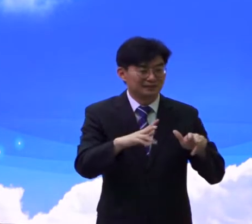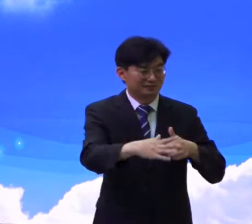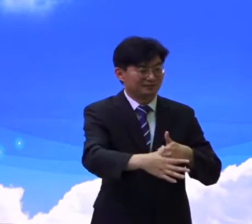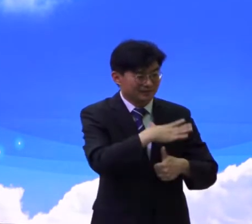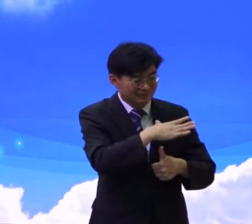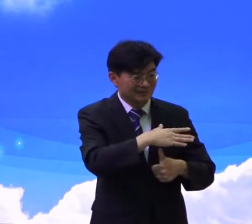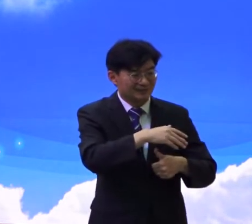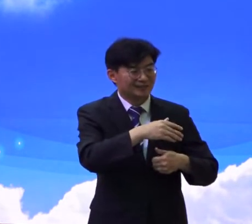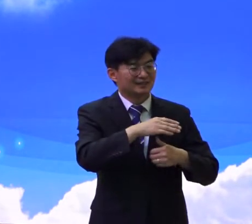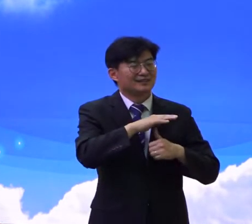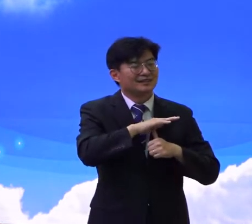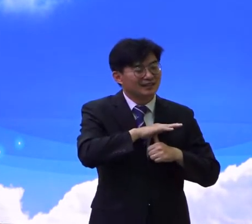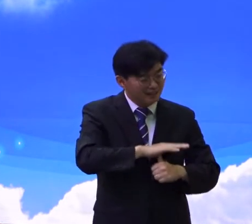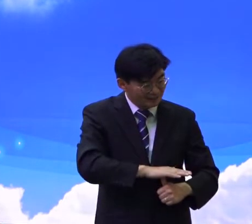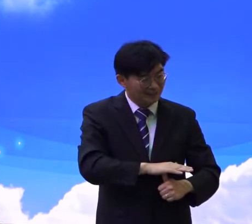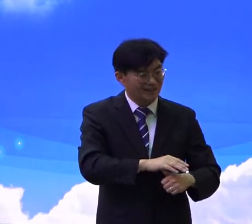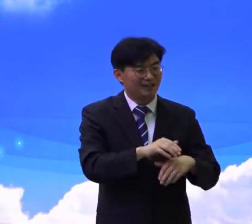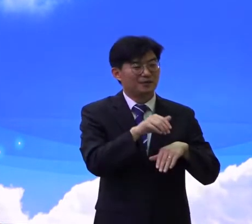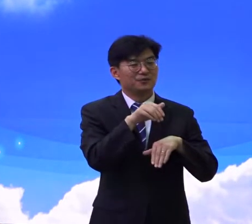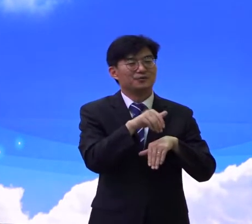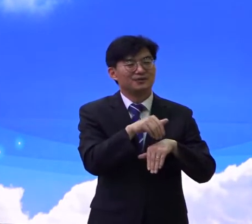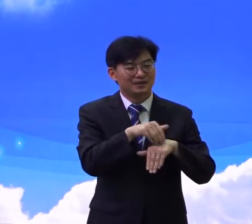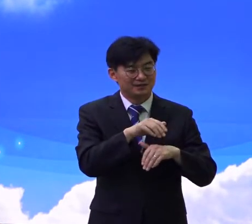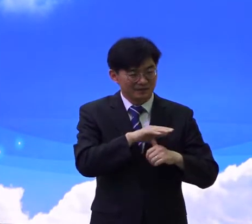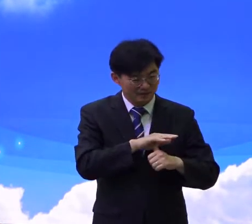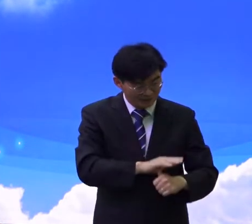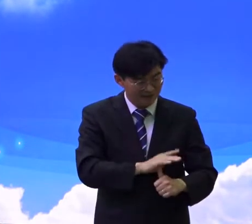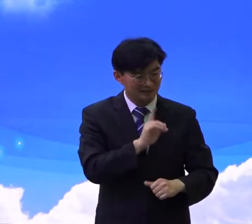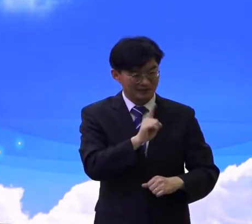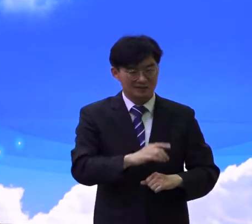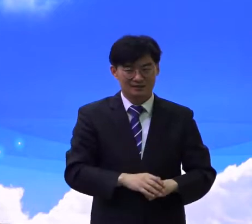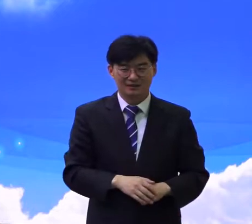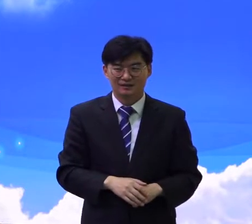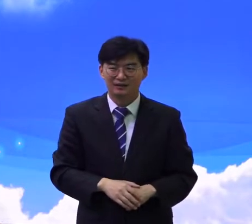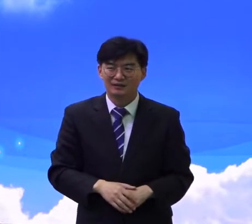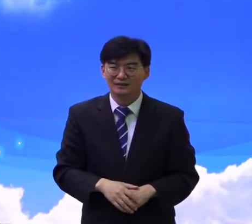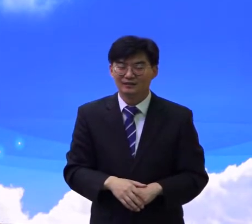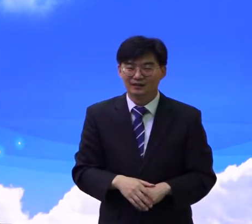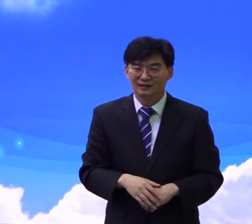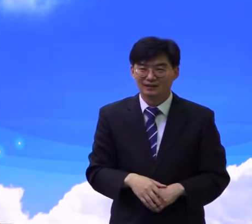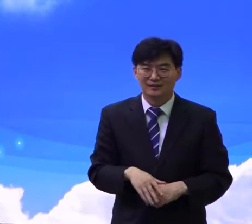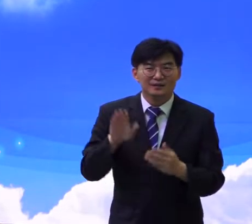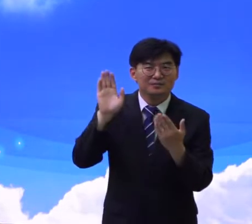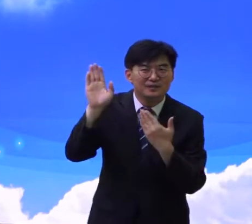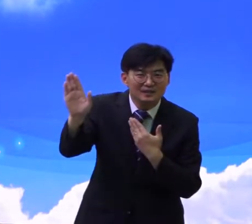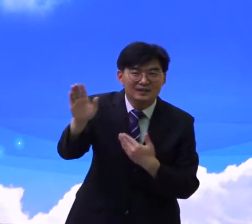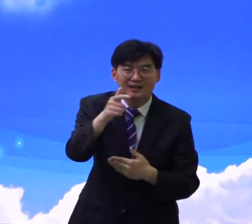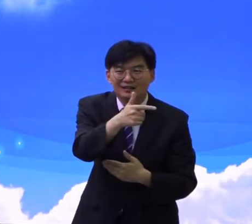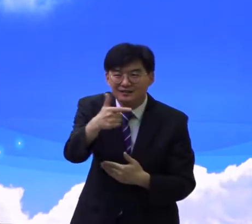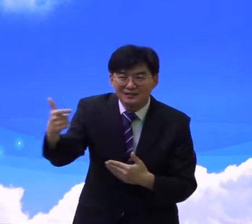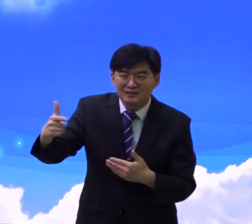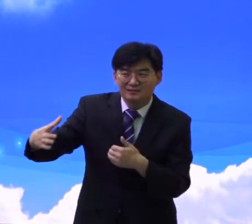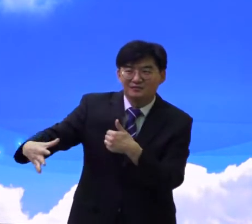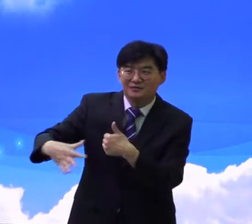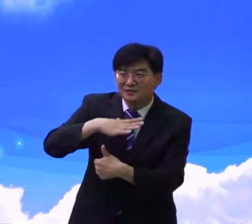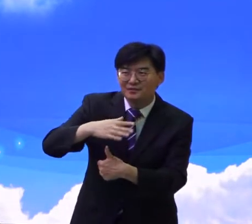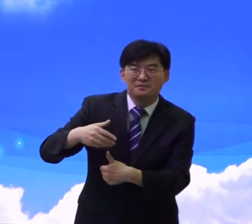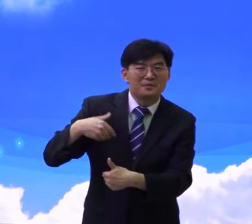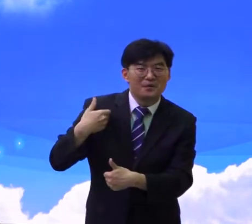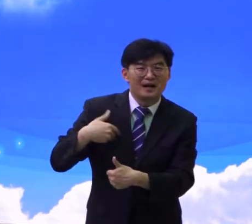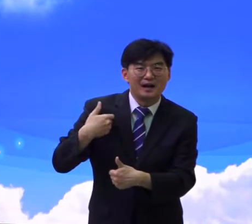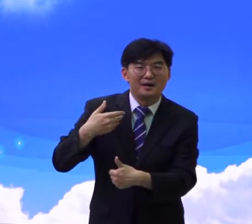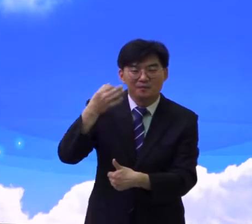그런데 예레미야는 자신 앞에 어떤 시련이 펼쳐질지 얼마나 큰 위기가 오게 될지를 알지 못하기